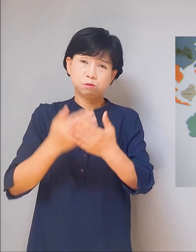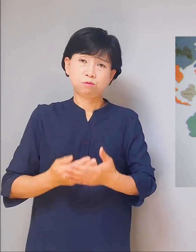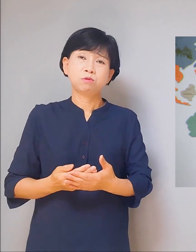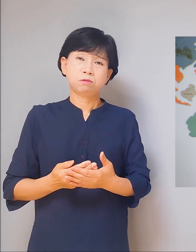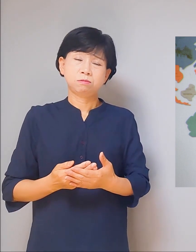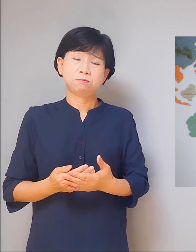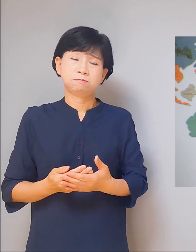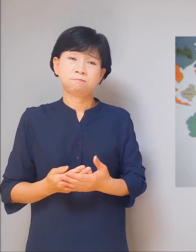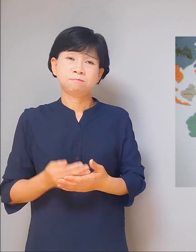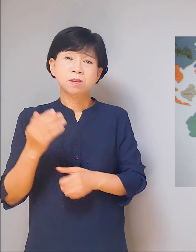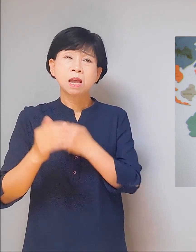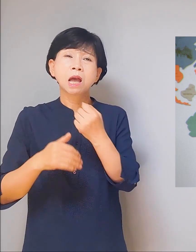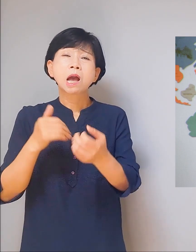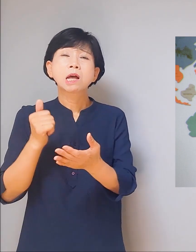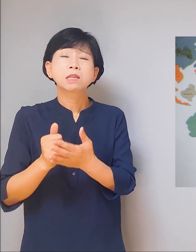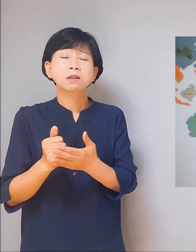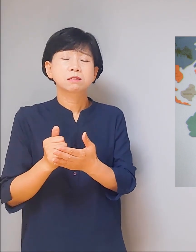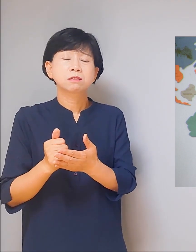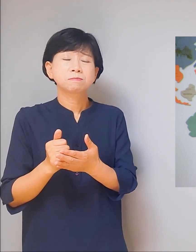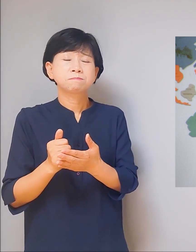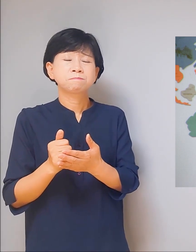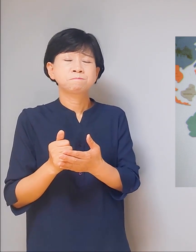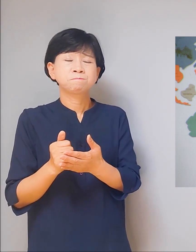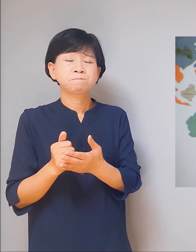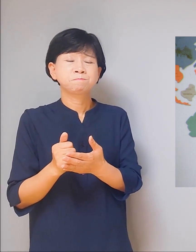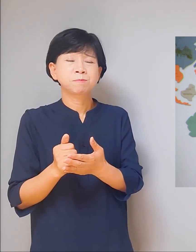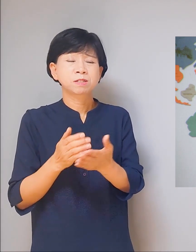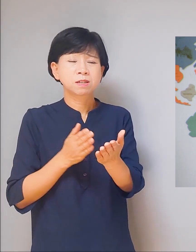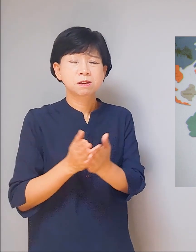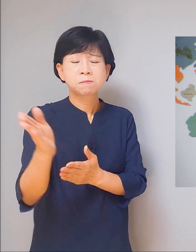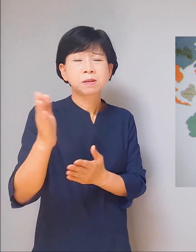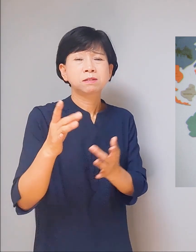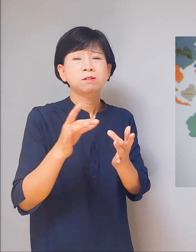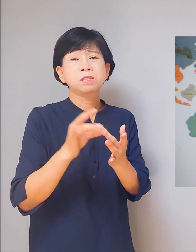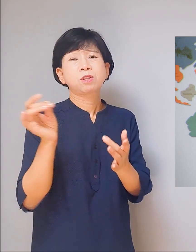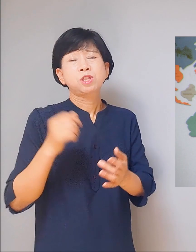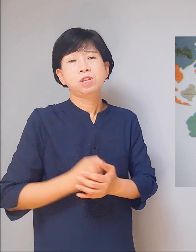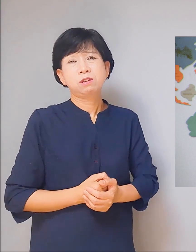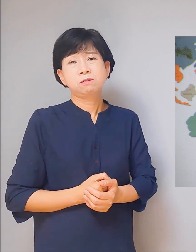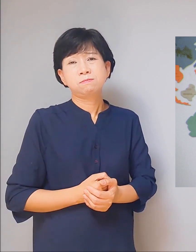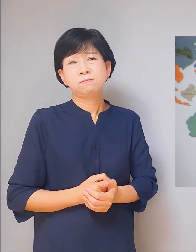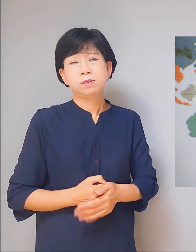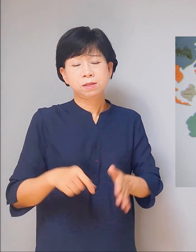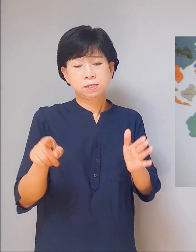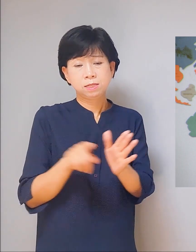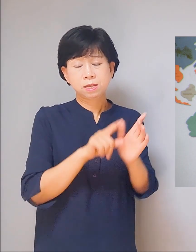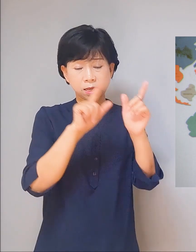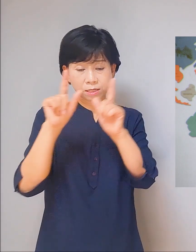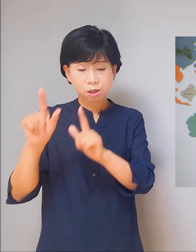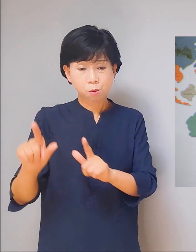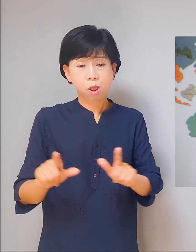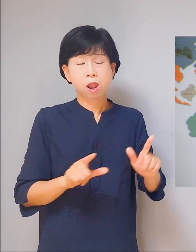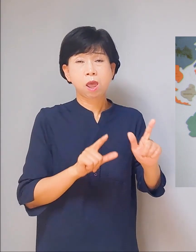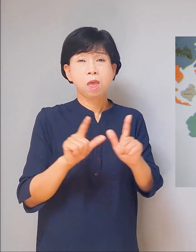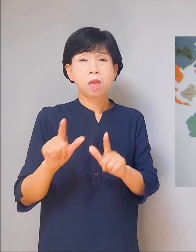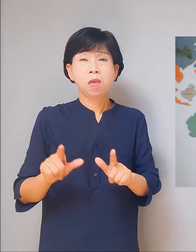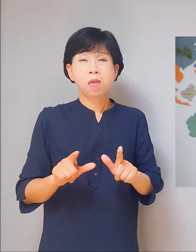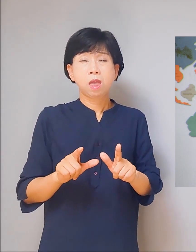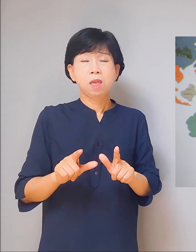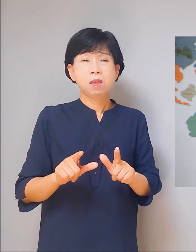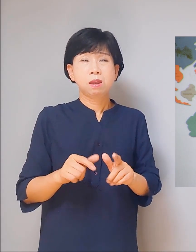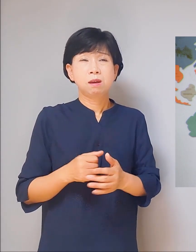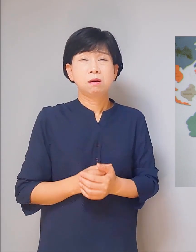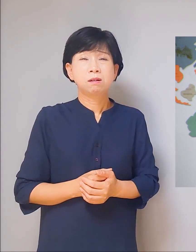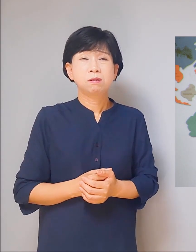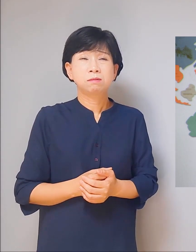거예요. 하나님의 일방적인 선택이에요. 성도 여러분, 신앙생활에서 현상